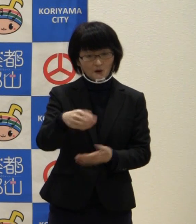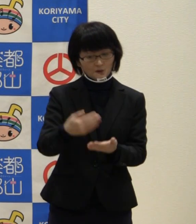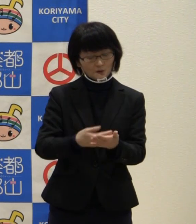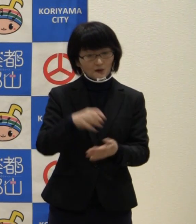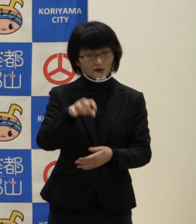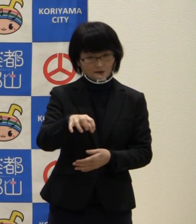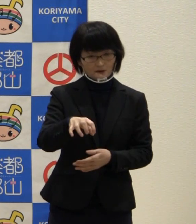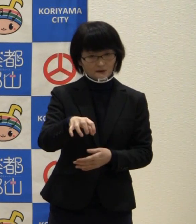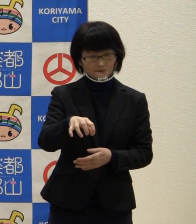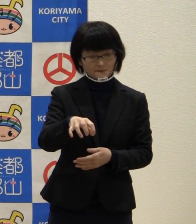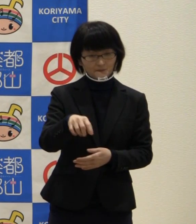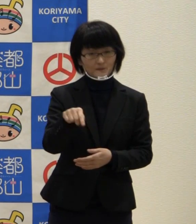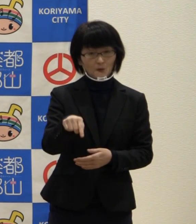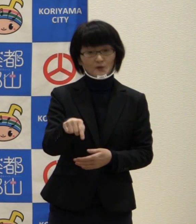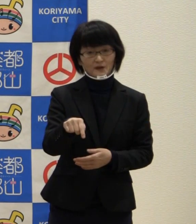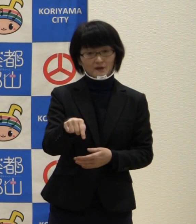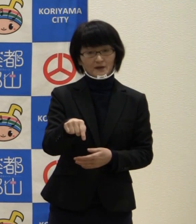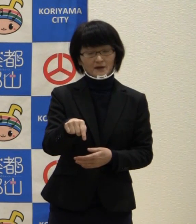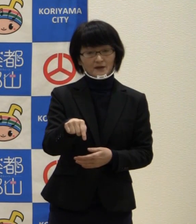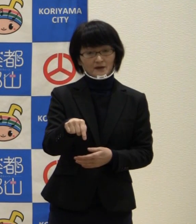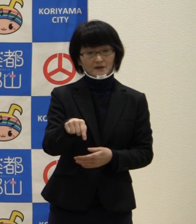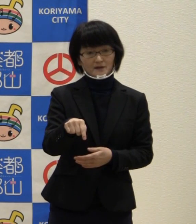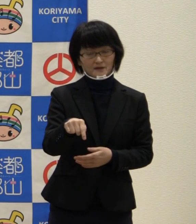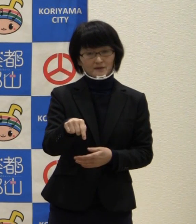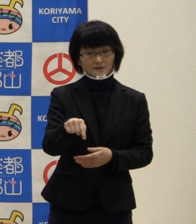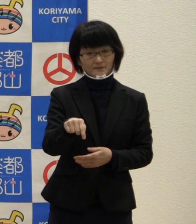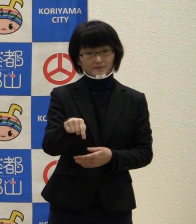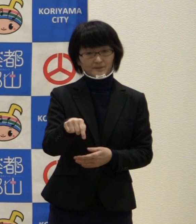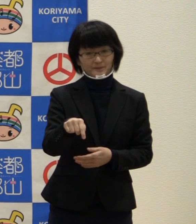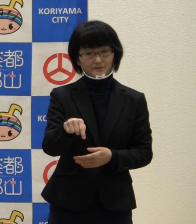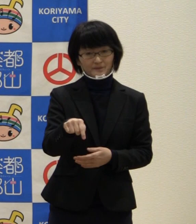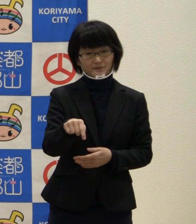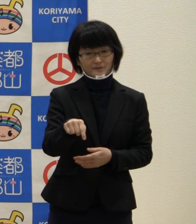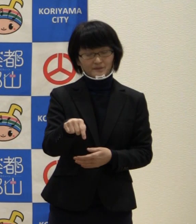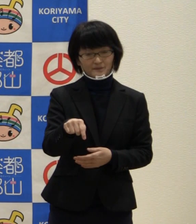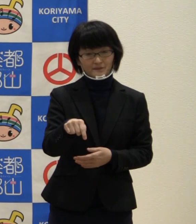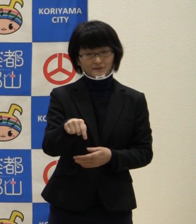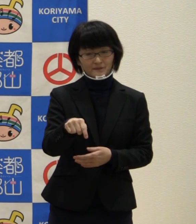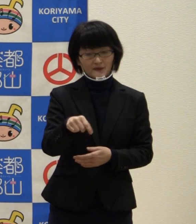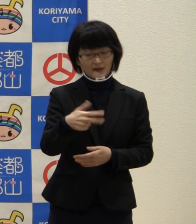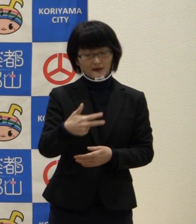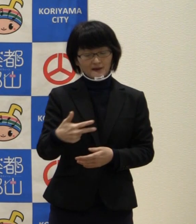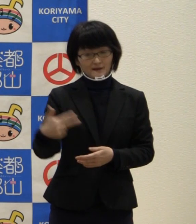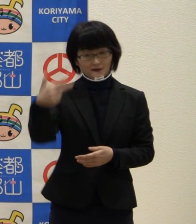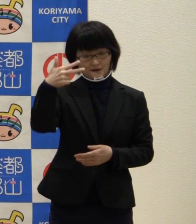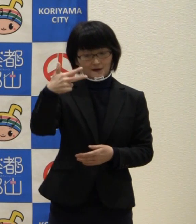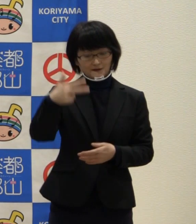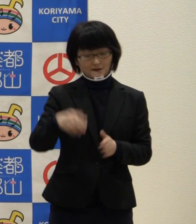病棟のですね、病院施設の後に7階建て併用住